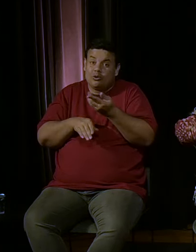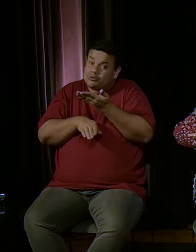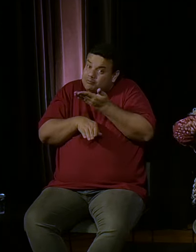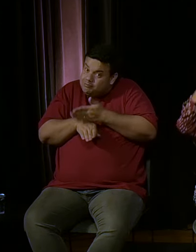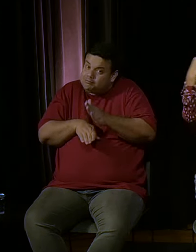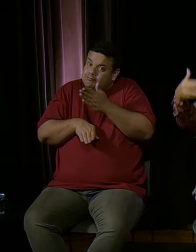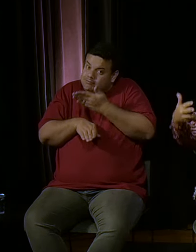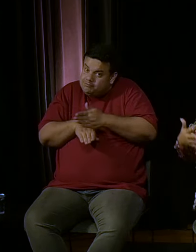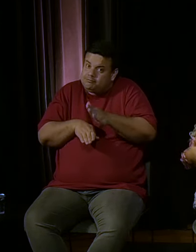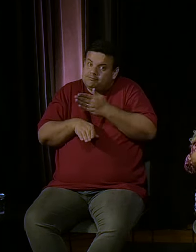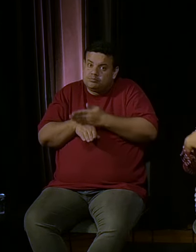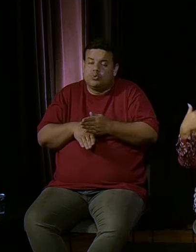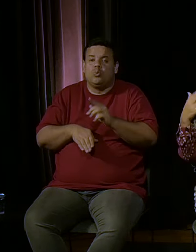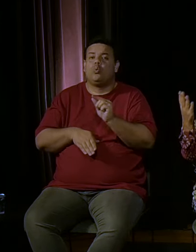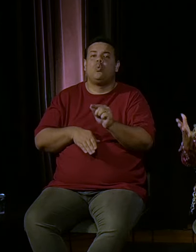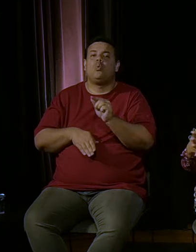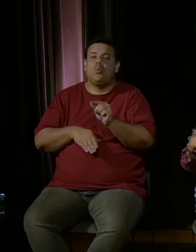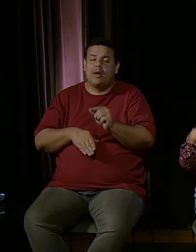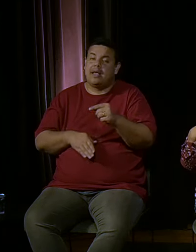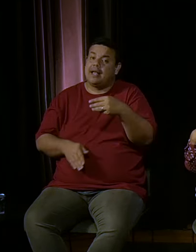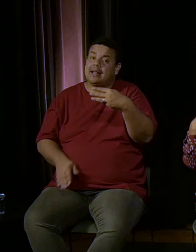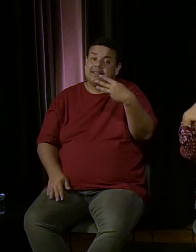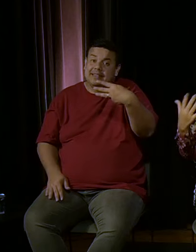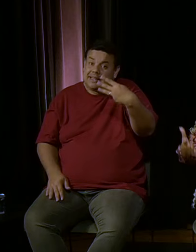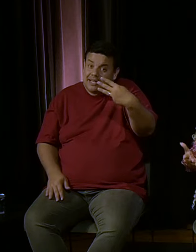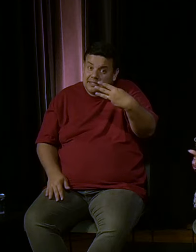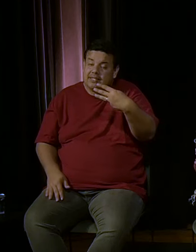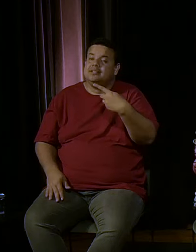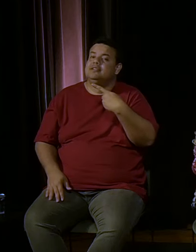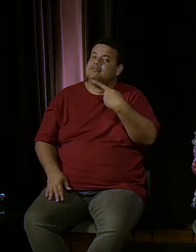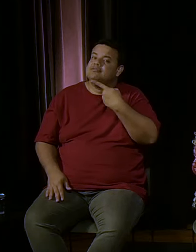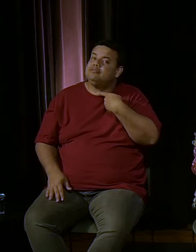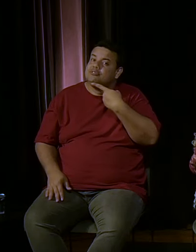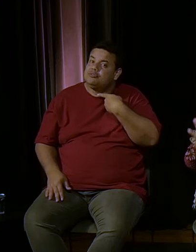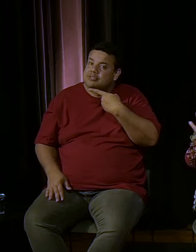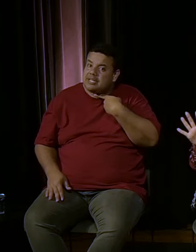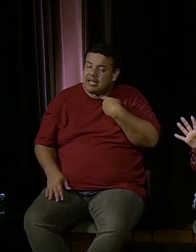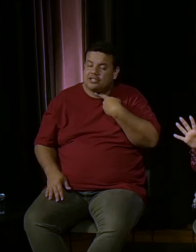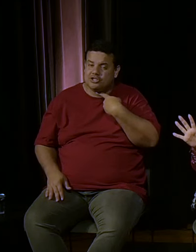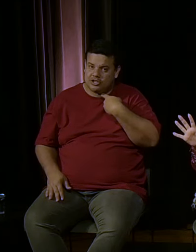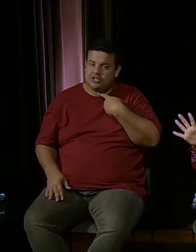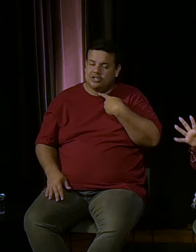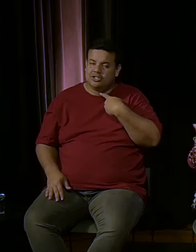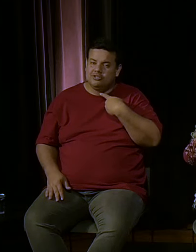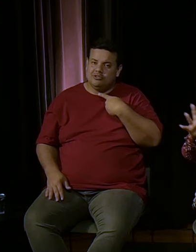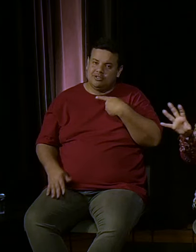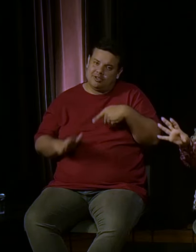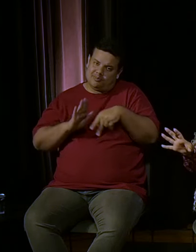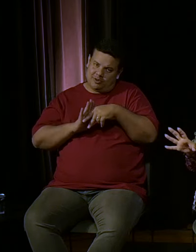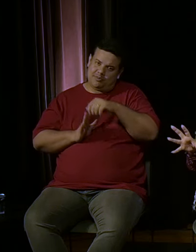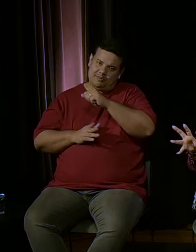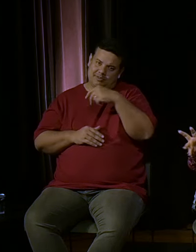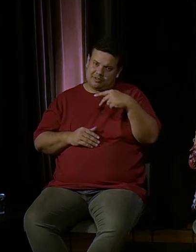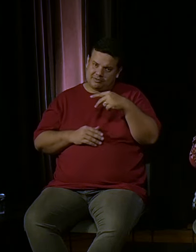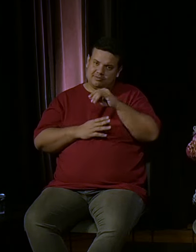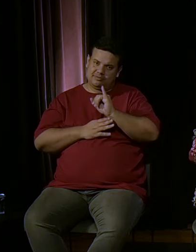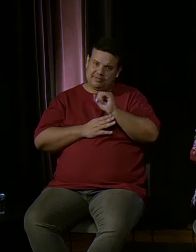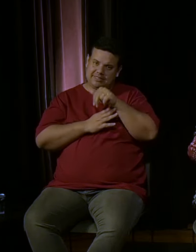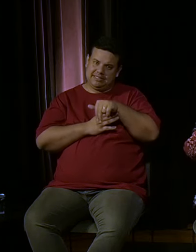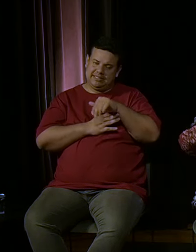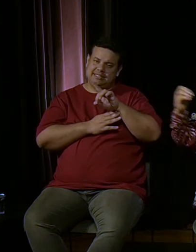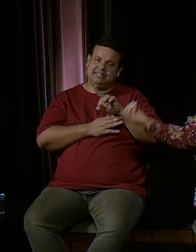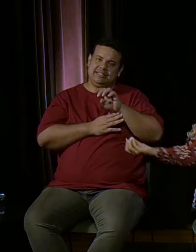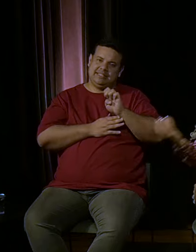digamos assim, a terceira camada de desejo da Indeterminações é olhar para as imagens em negociação.